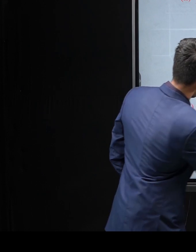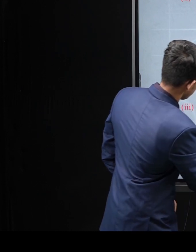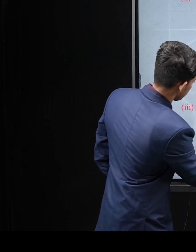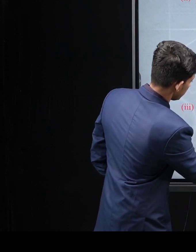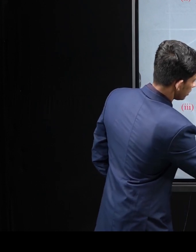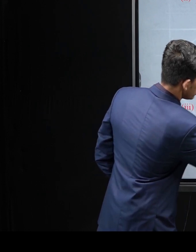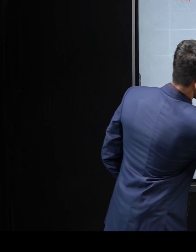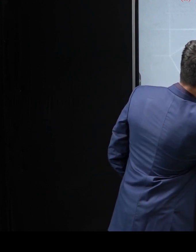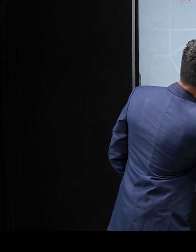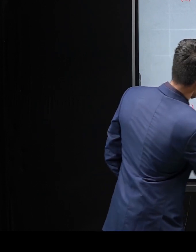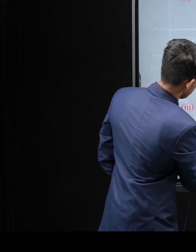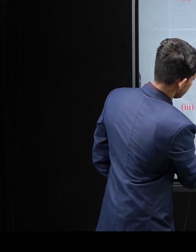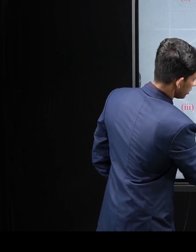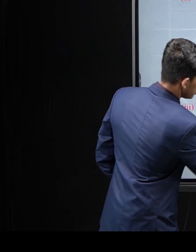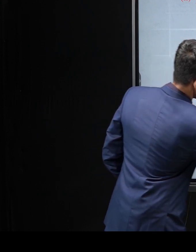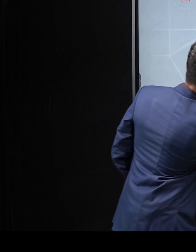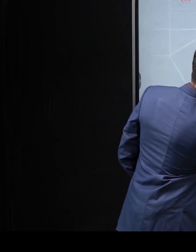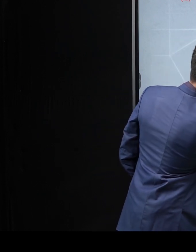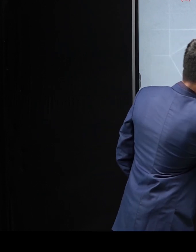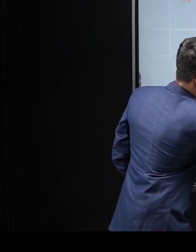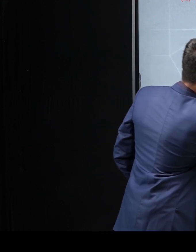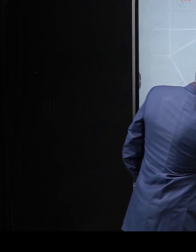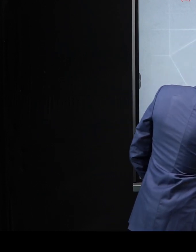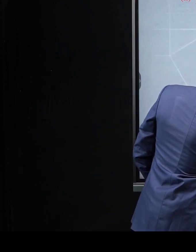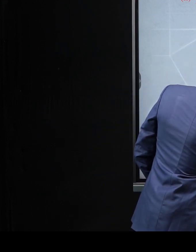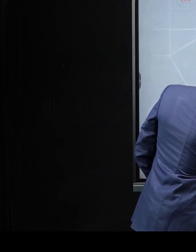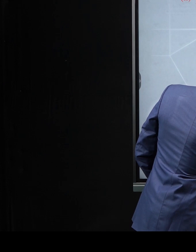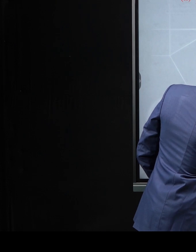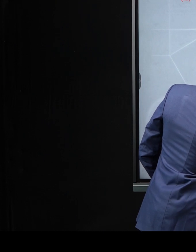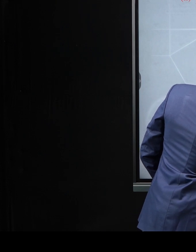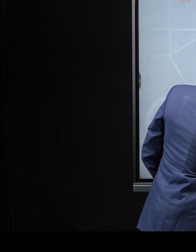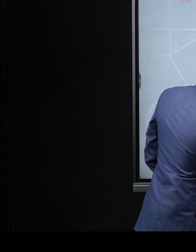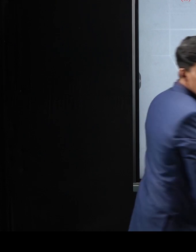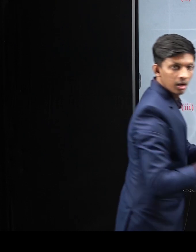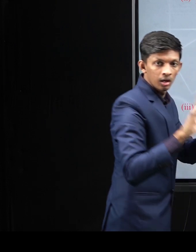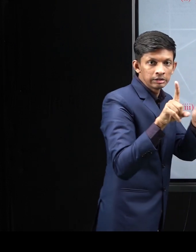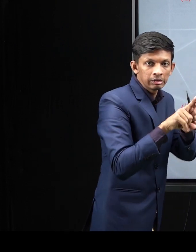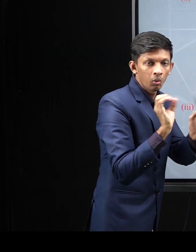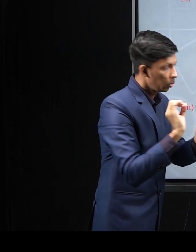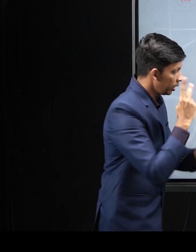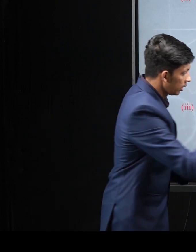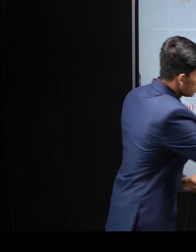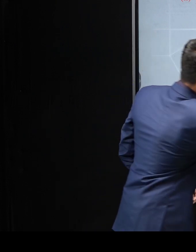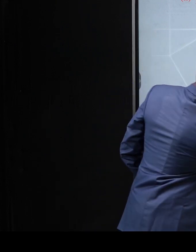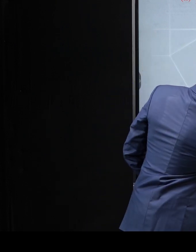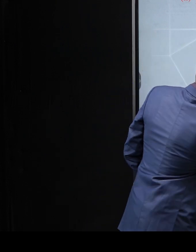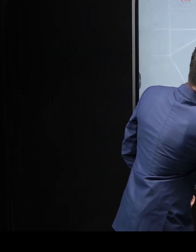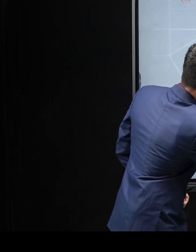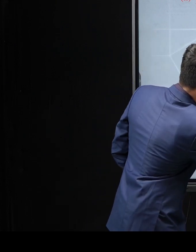T4 by T3 ఈజ్ ఈక్వల్ టు 75 by 50 ఈజ్ ఈక్వల్ టు 3 by 2.